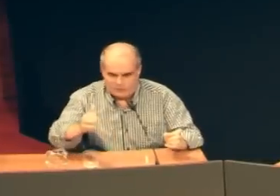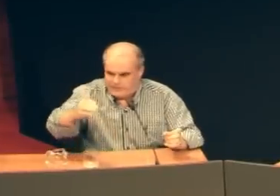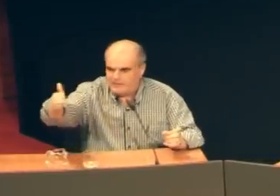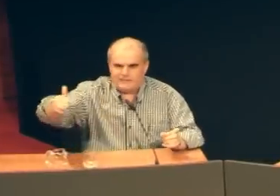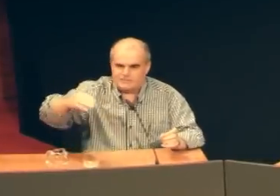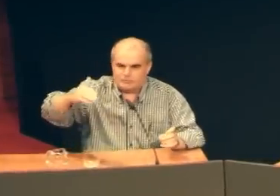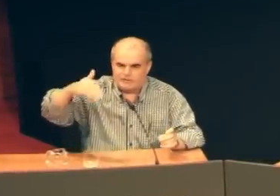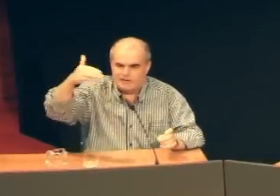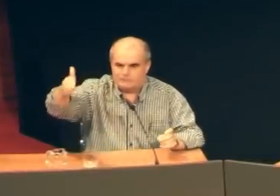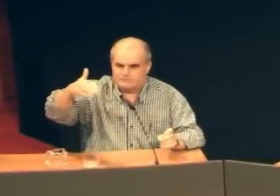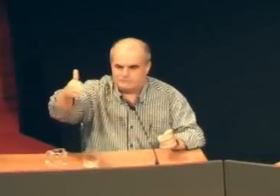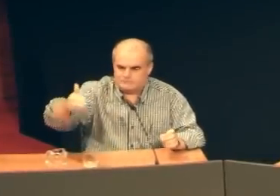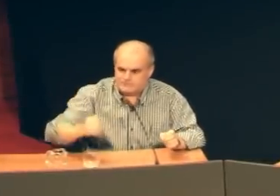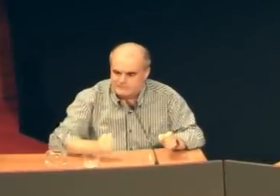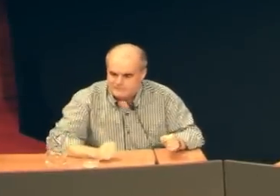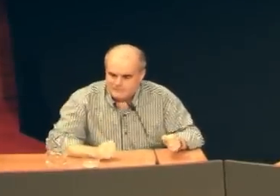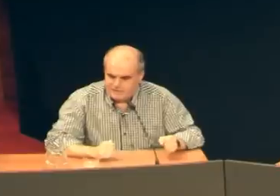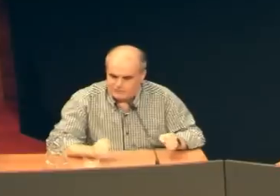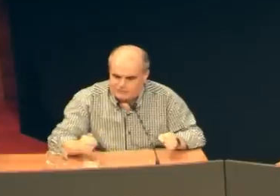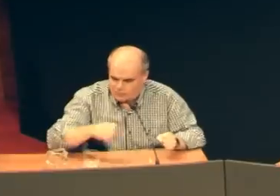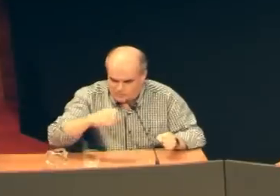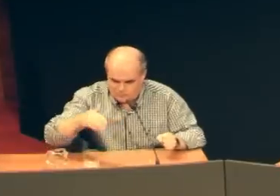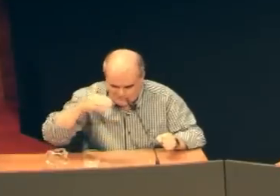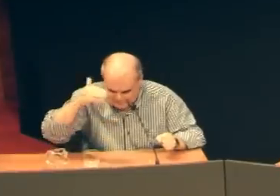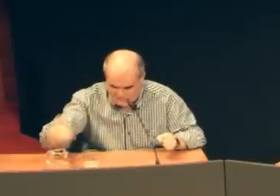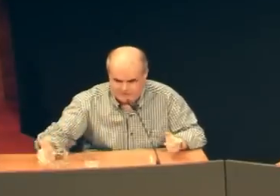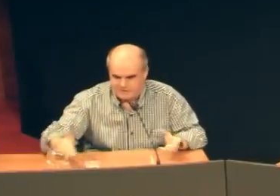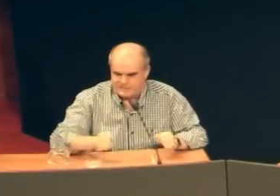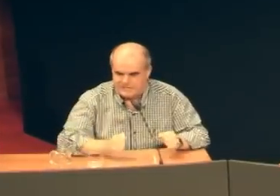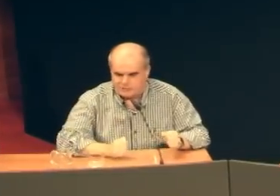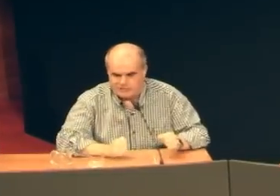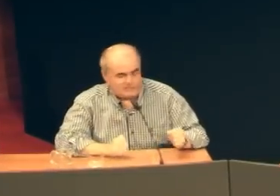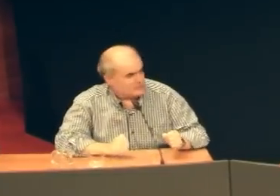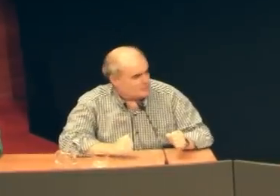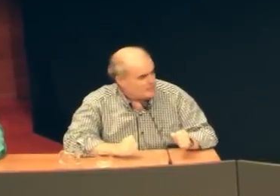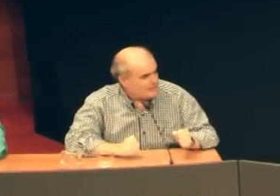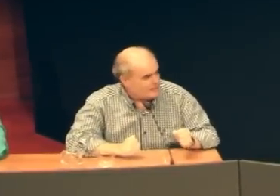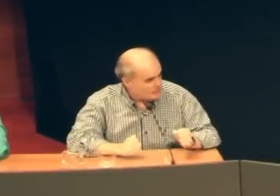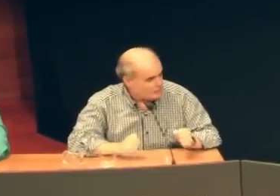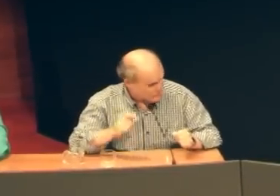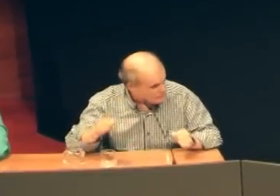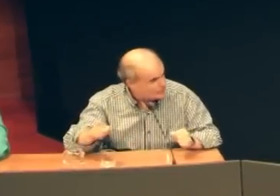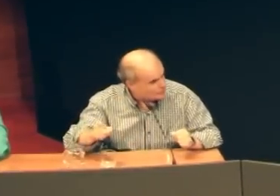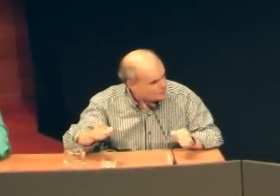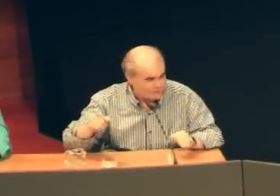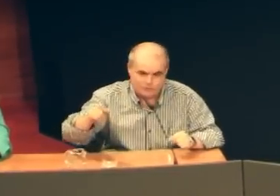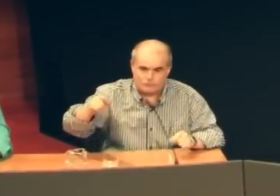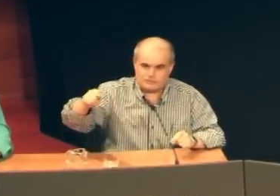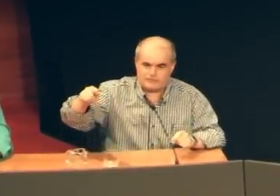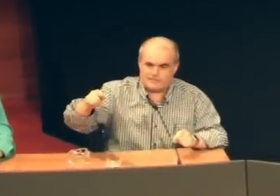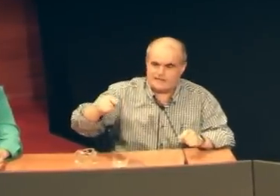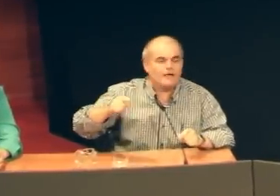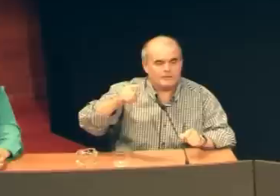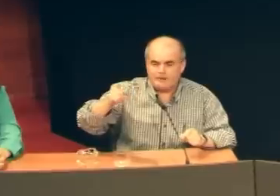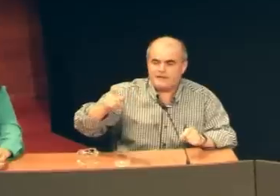día, salió Irene y le soltó allá una bronca monumental, magníficamente echada a los socialistas y los del PP, y le dijo, cuando habló de la corrupción, le dijo